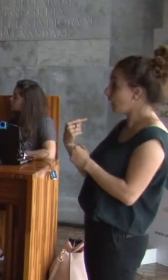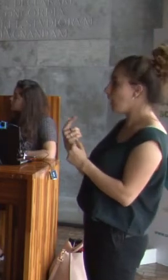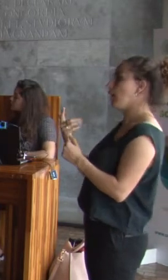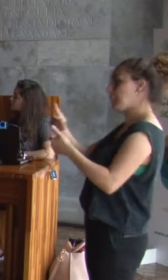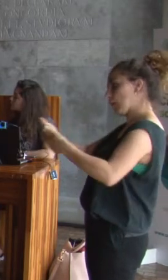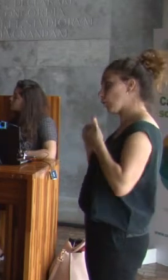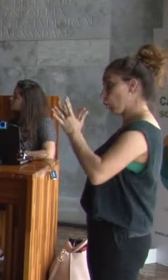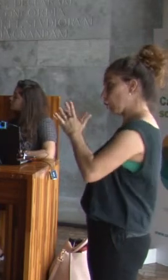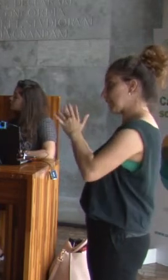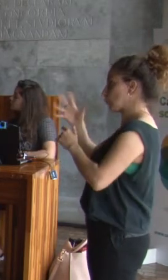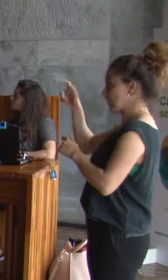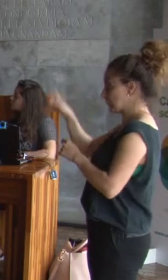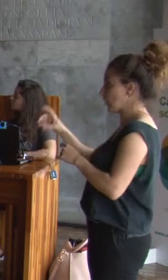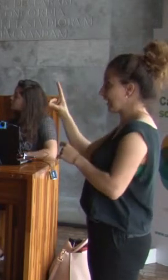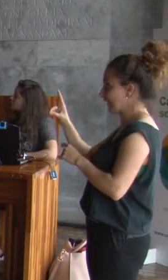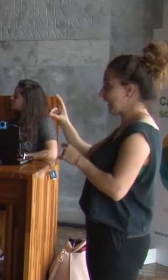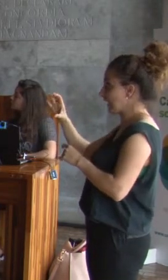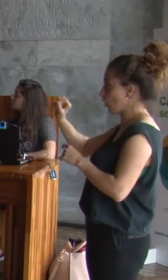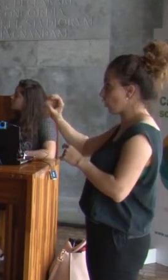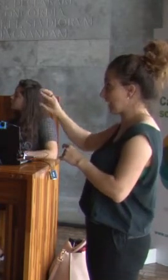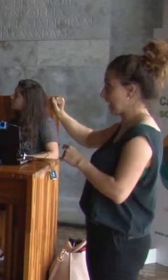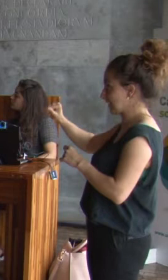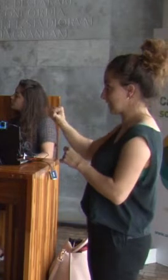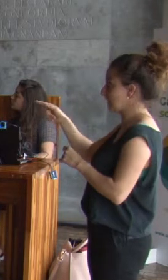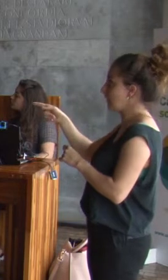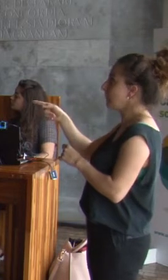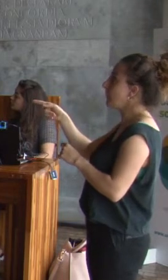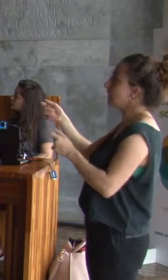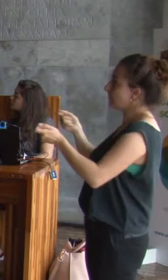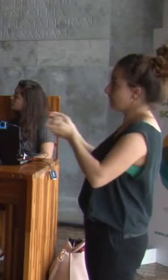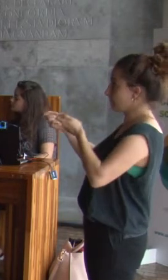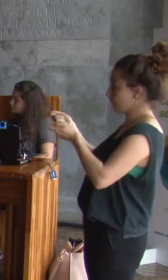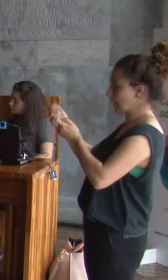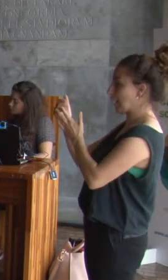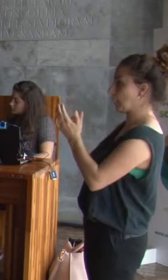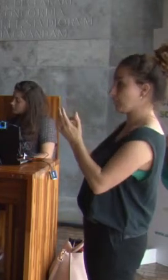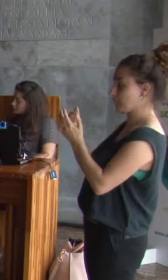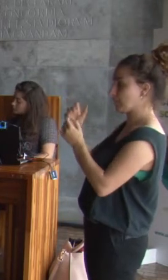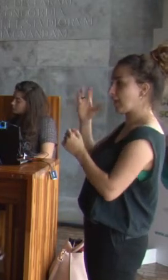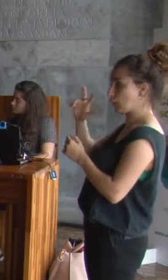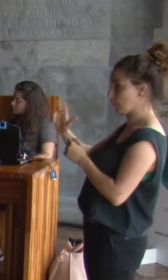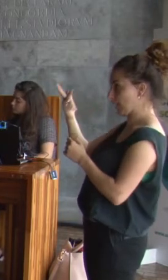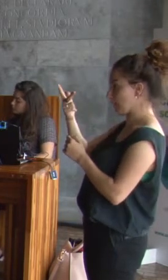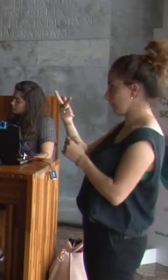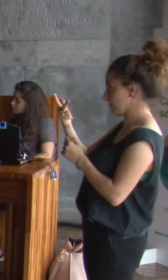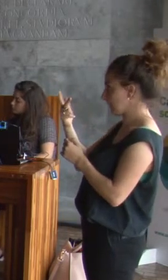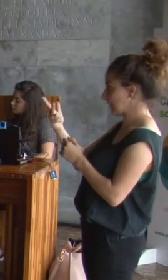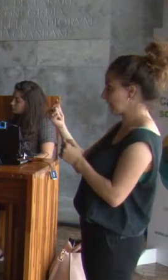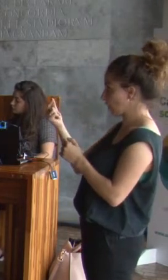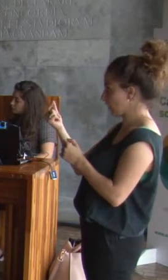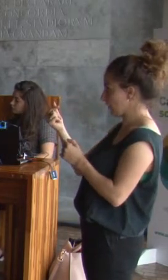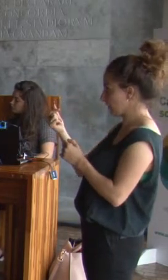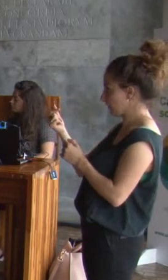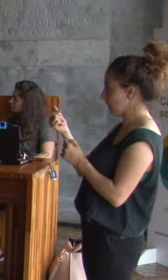in contatto con Daria Corrias, redattrice del programma di Radio 3, 3 soldi, un programma di audio documentari.